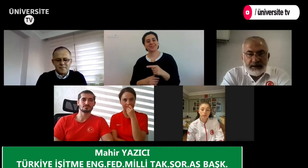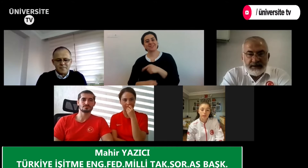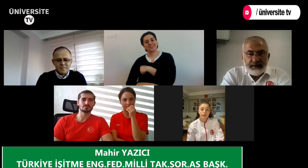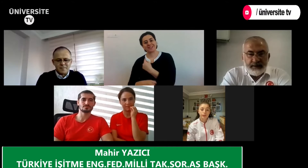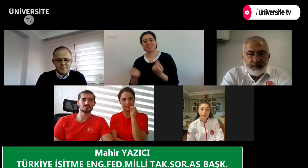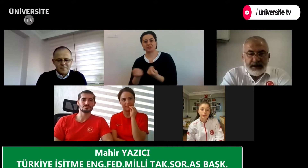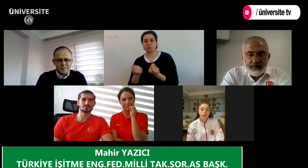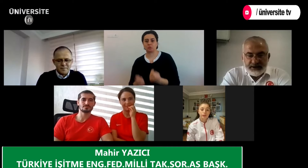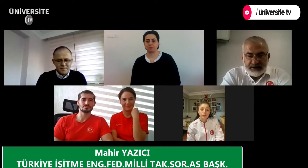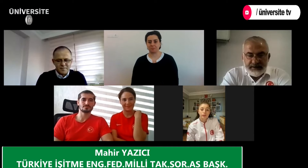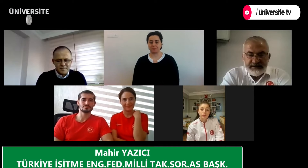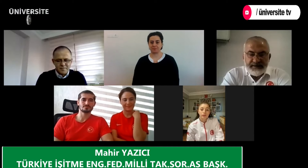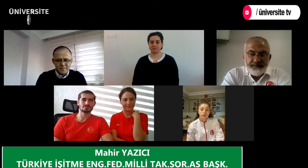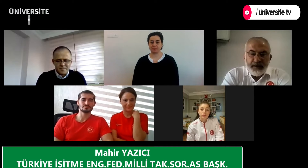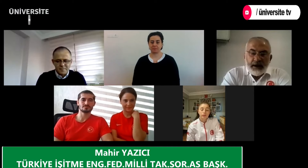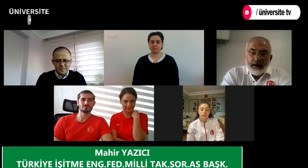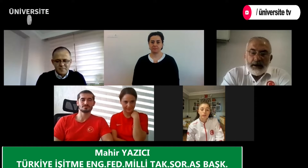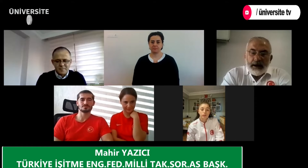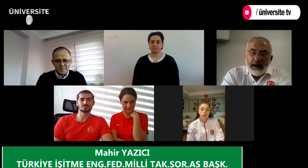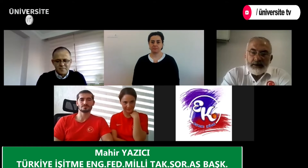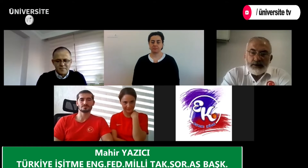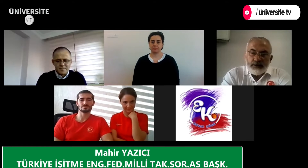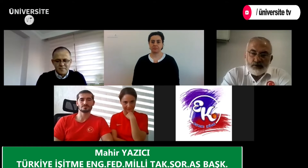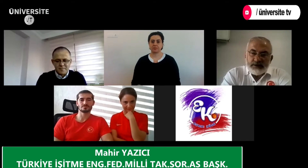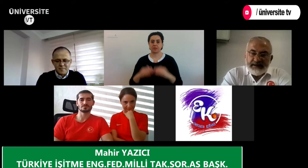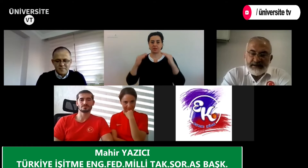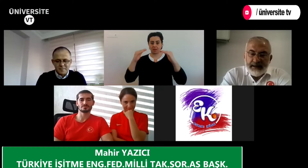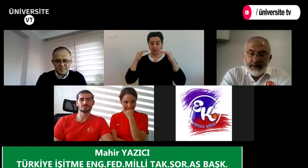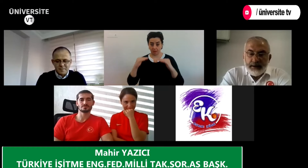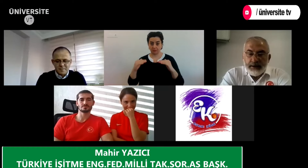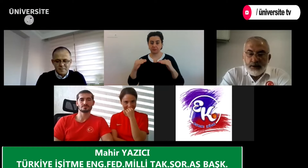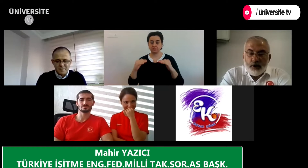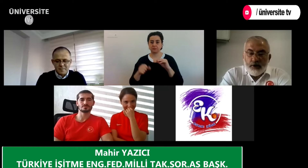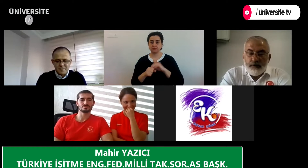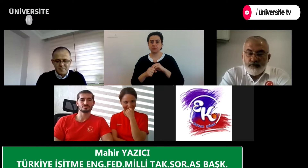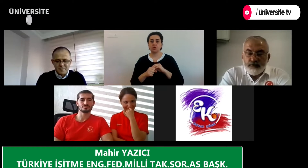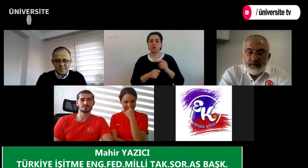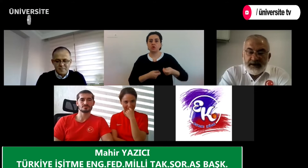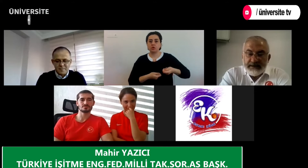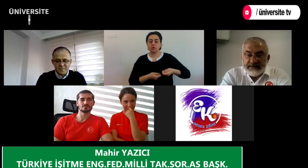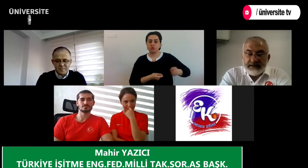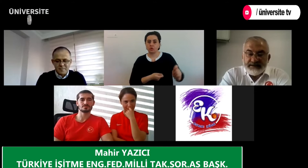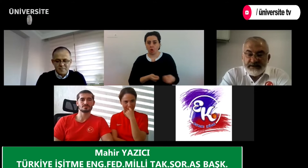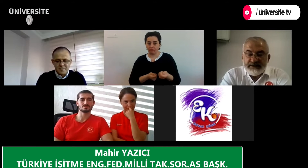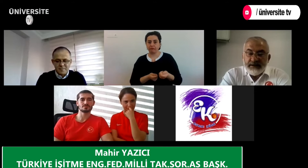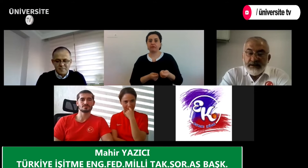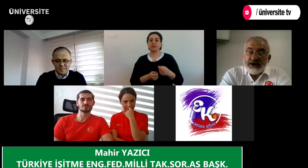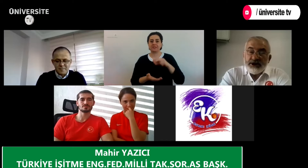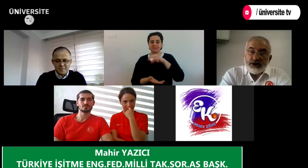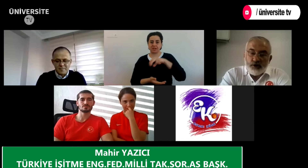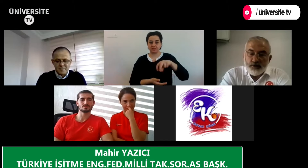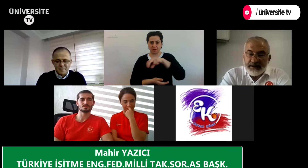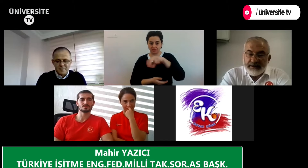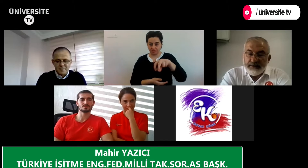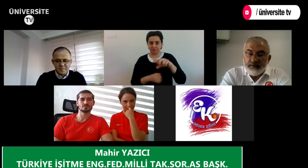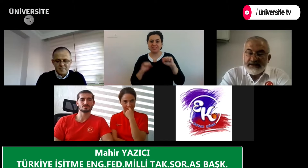takım halinde bayağı başarılıyız. Alt düzeyde de golf, yüzme, satranç,